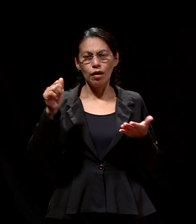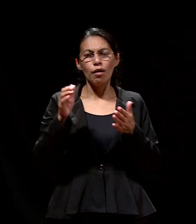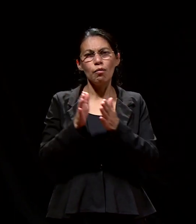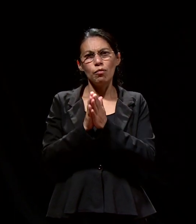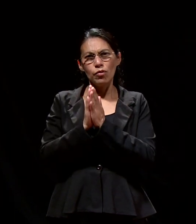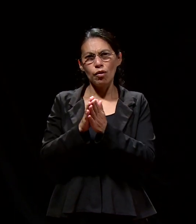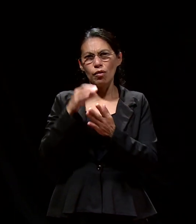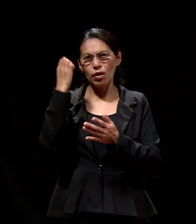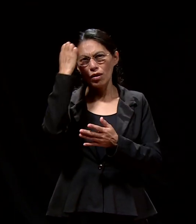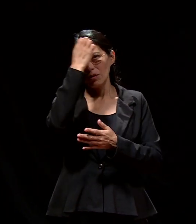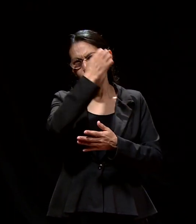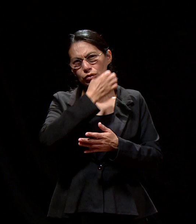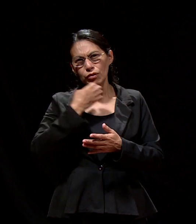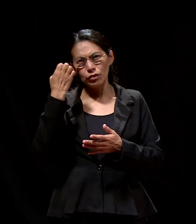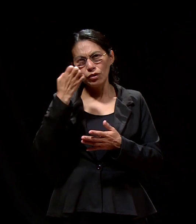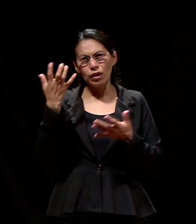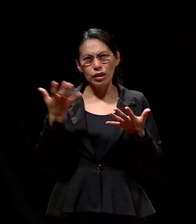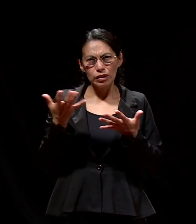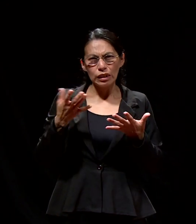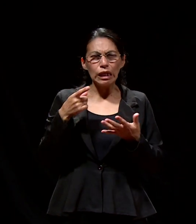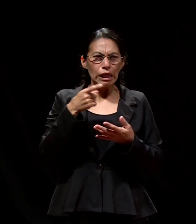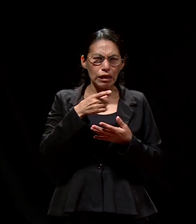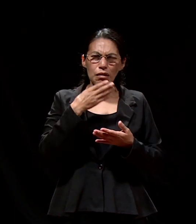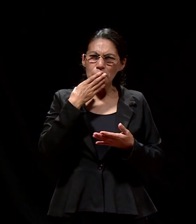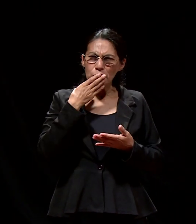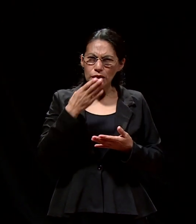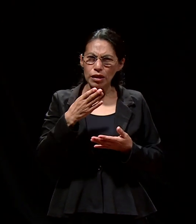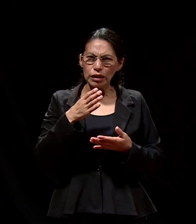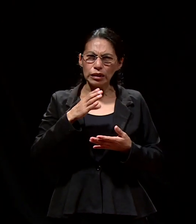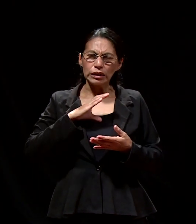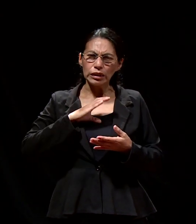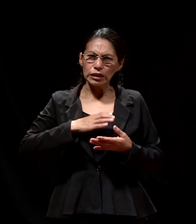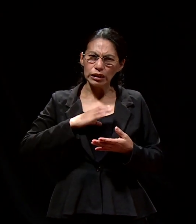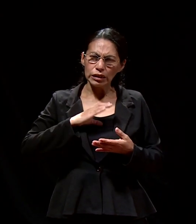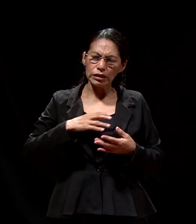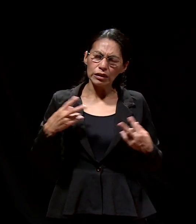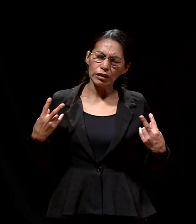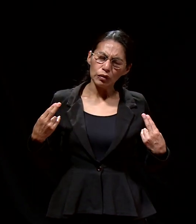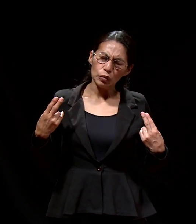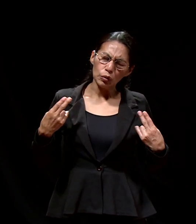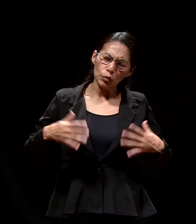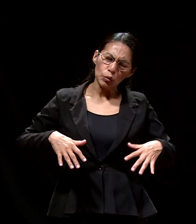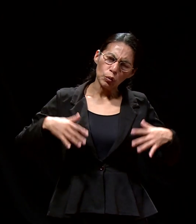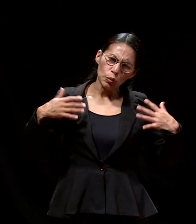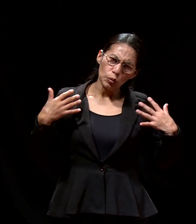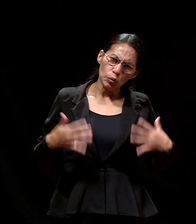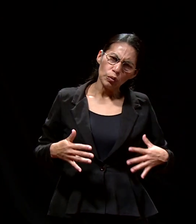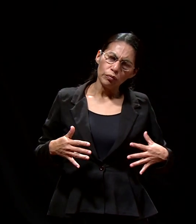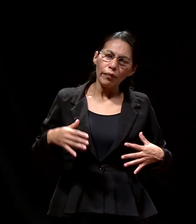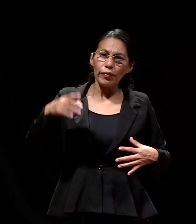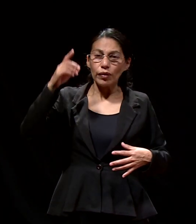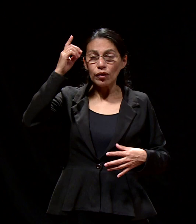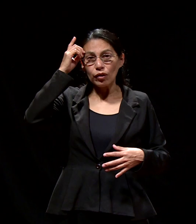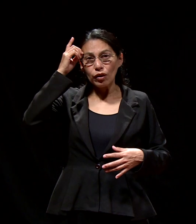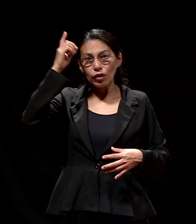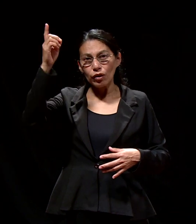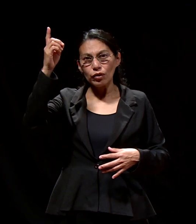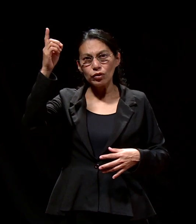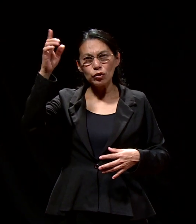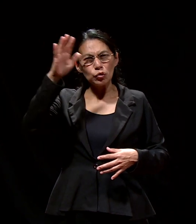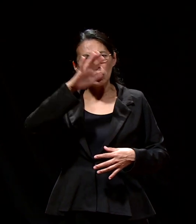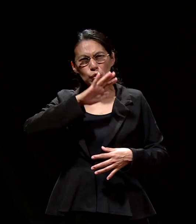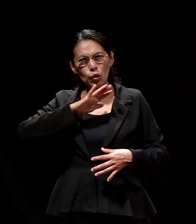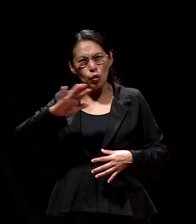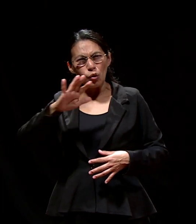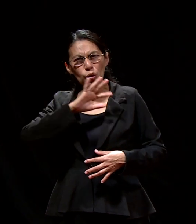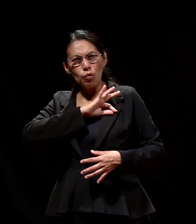le hagan estudio pueda salir mejor del cáncer nuestro Dios de lo imposible pondrá